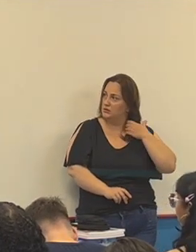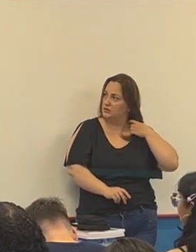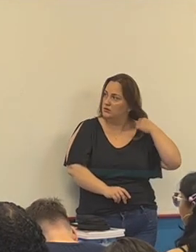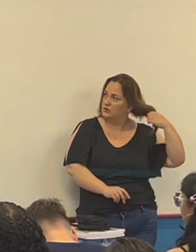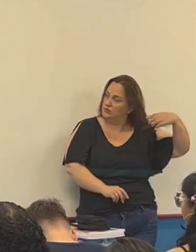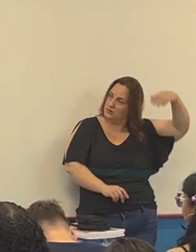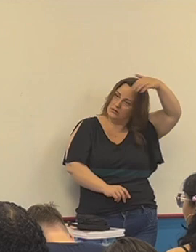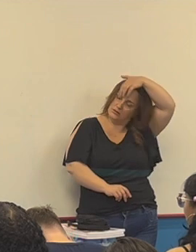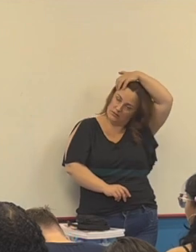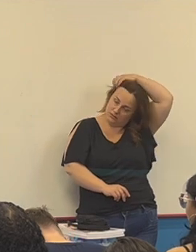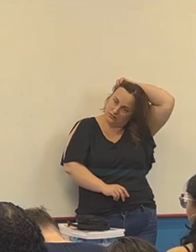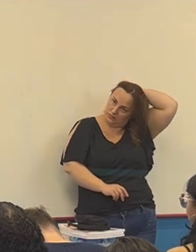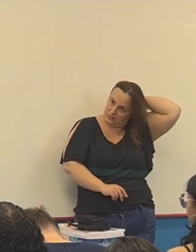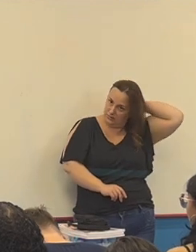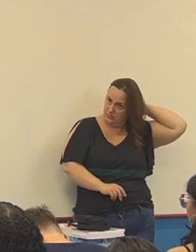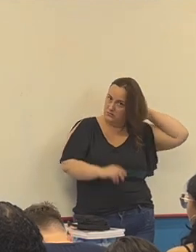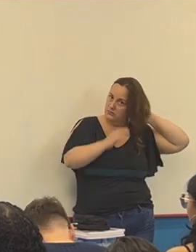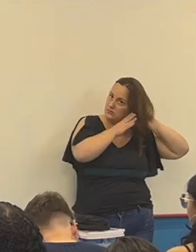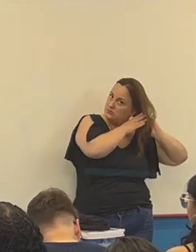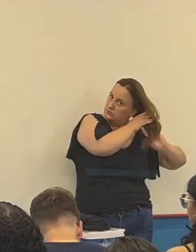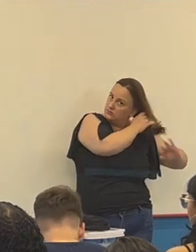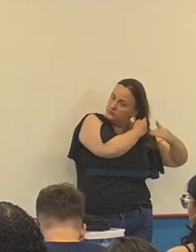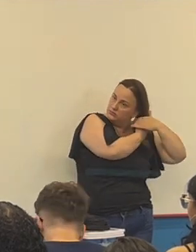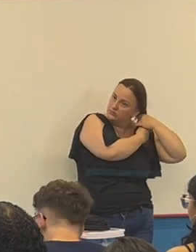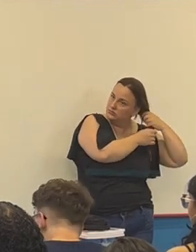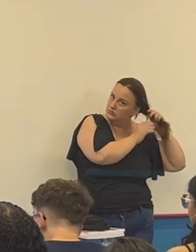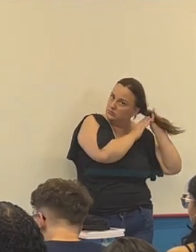Ah, tá da instalação. Beleza.